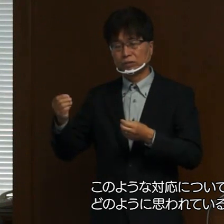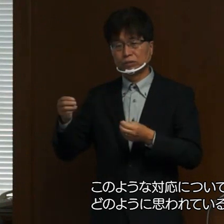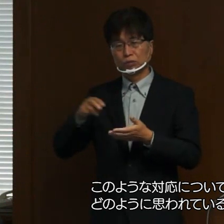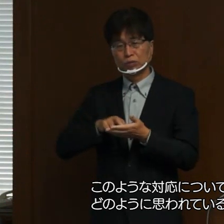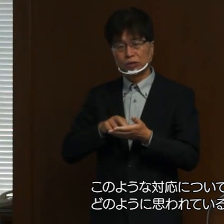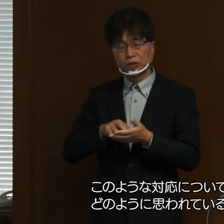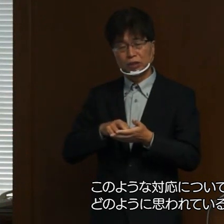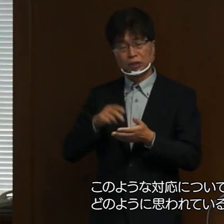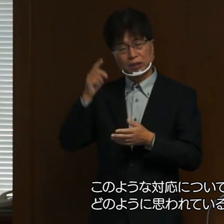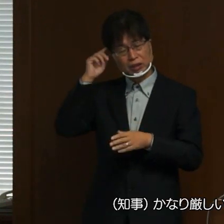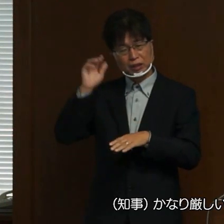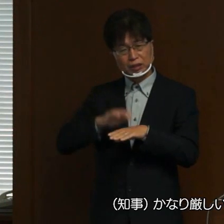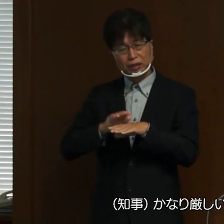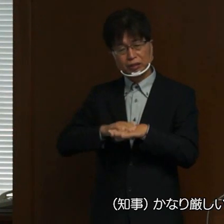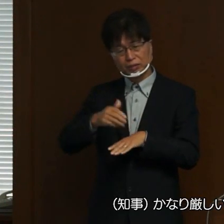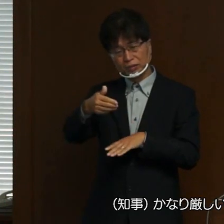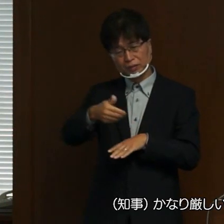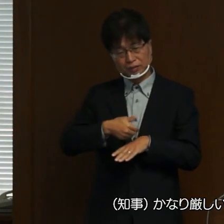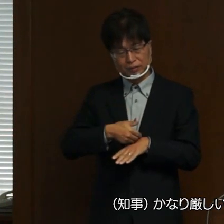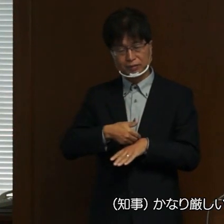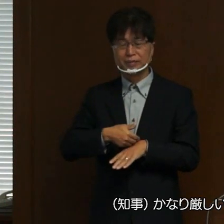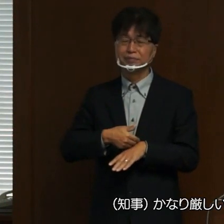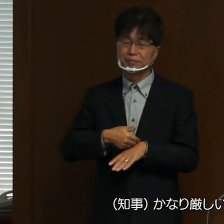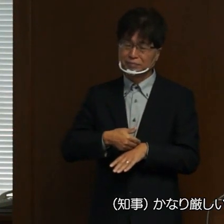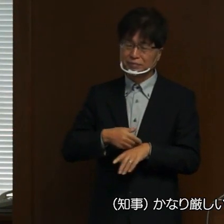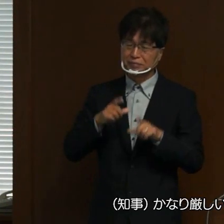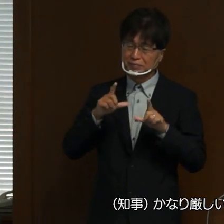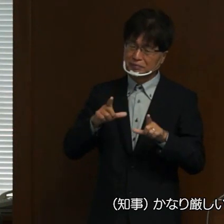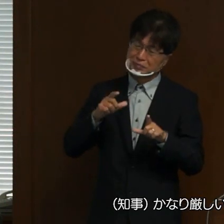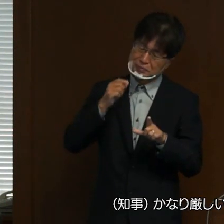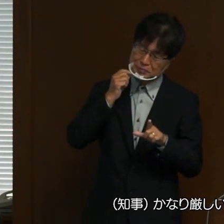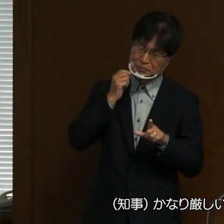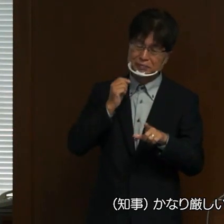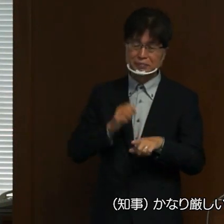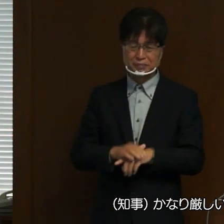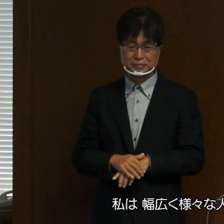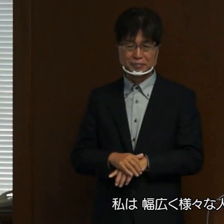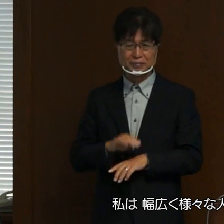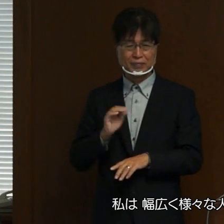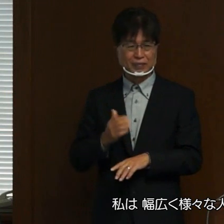。 かなり厳しい質問ですけれども、